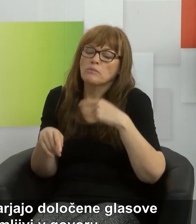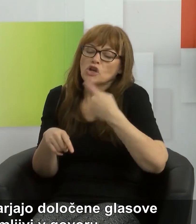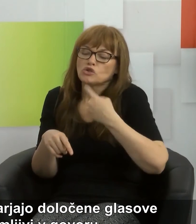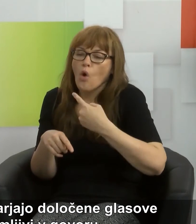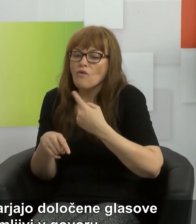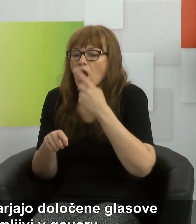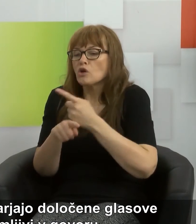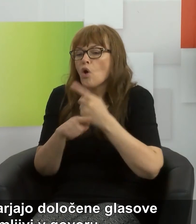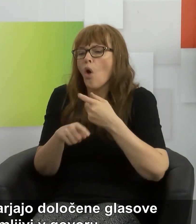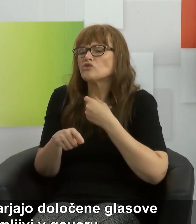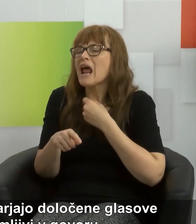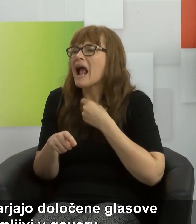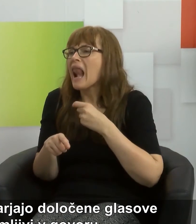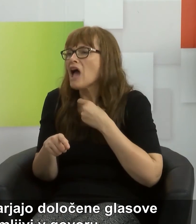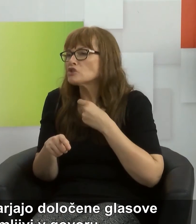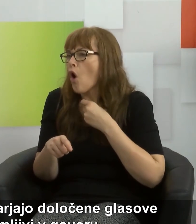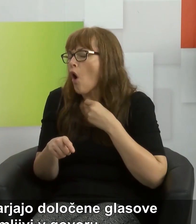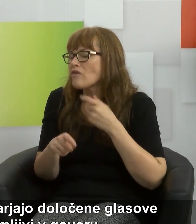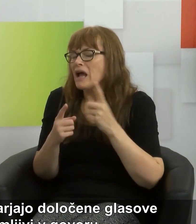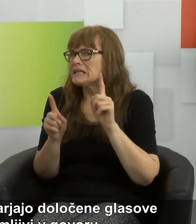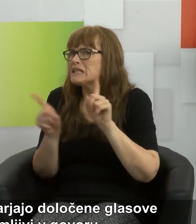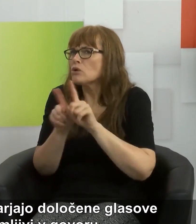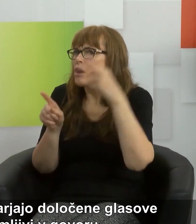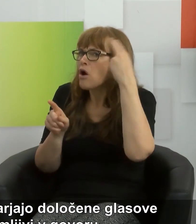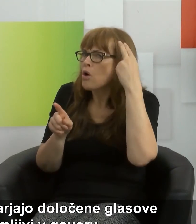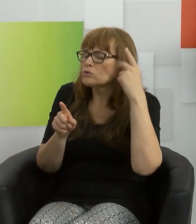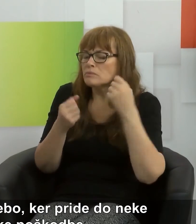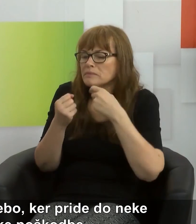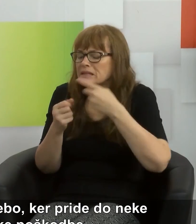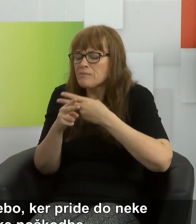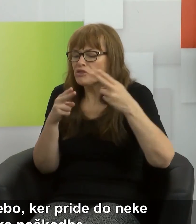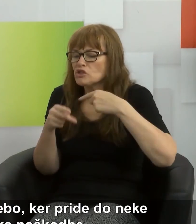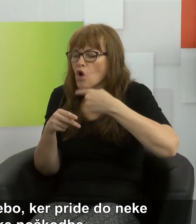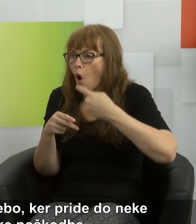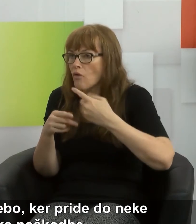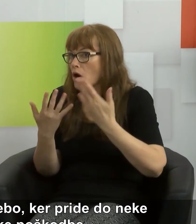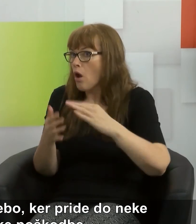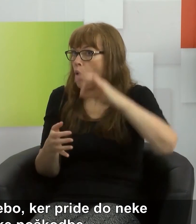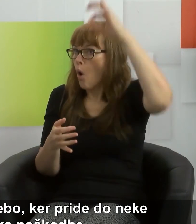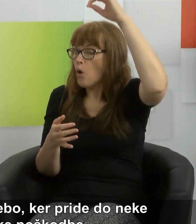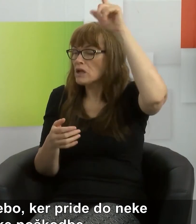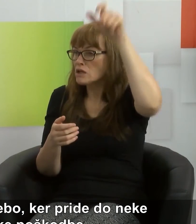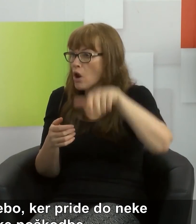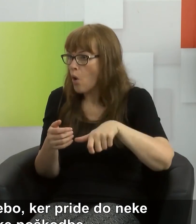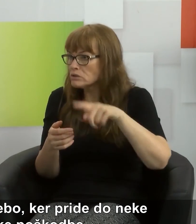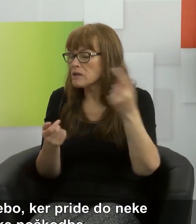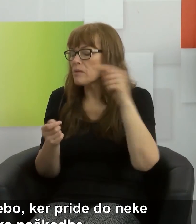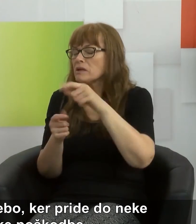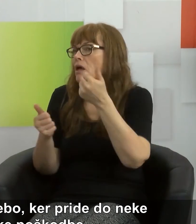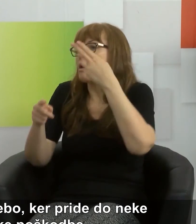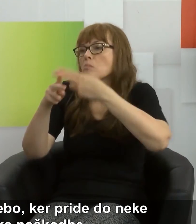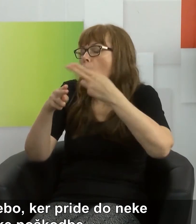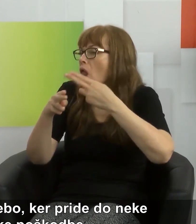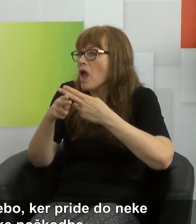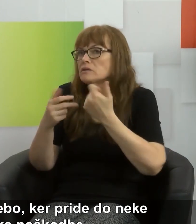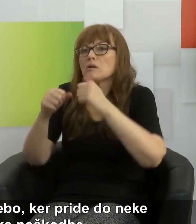izgovarjajo določene glasove, ali niso tako razumljivi v govoru. Lahko gre za odraslo osebo, ker pride do neke bolezni,